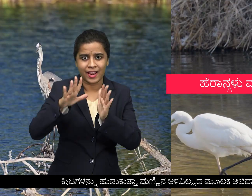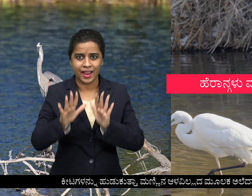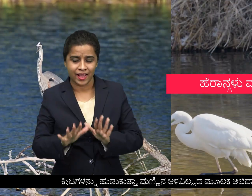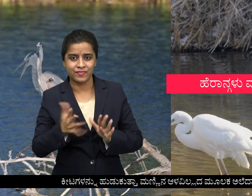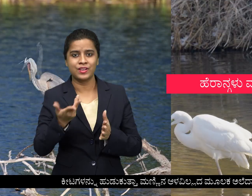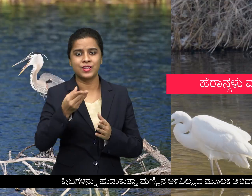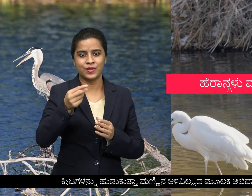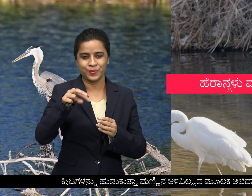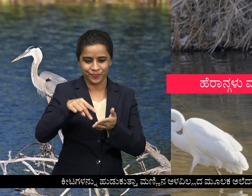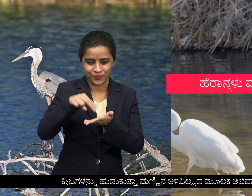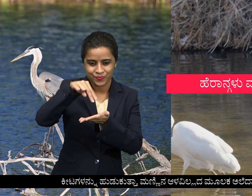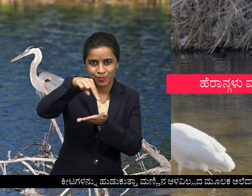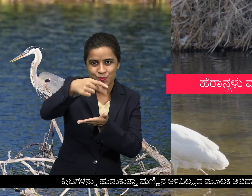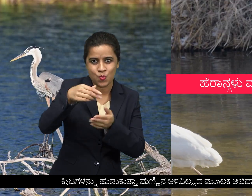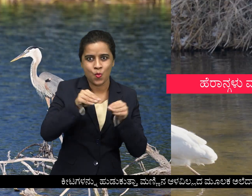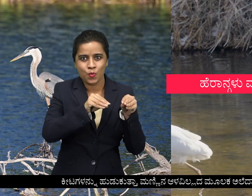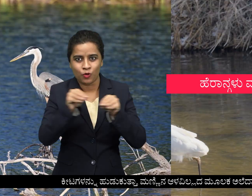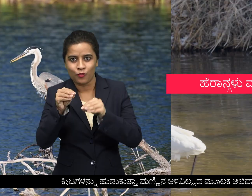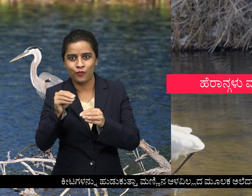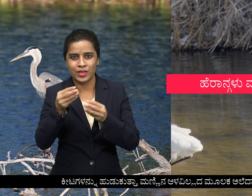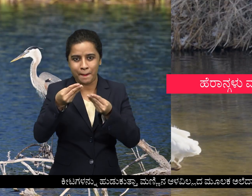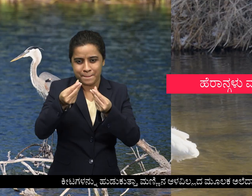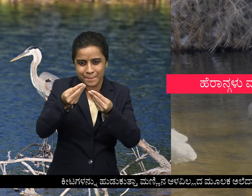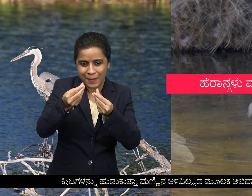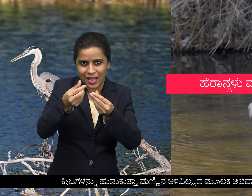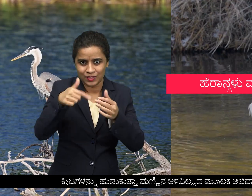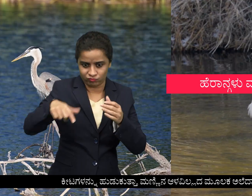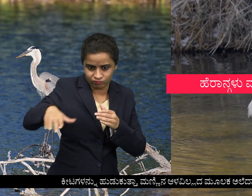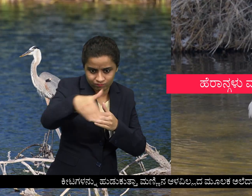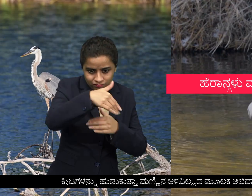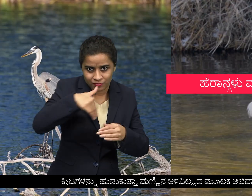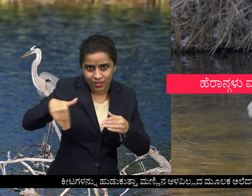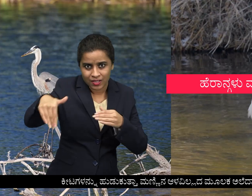ಕೀಟಗಳನ್ನ ಹುಡುಕುತ್ತಾ ಮಣ್ಣಿನ ಆಳವಿಲ್ಲದ ಮೂಲಕ ಅಲೆದಾಡುತ್ತವೆ.